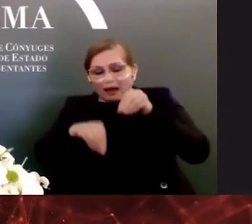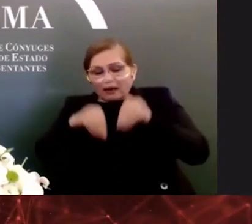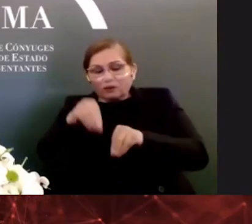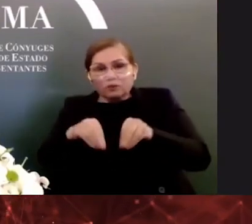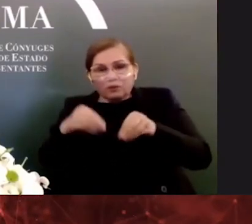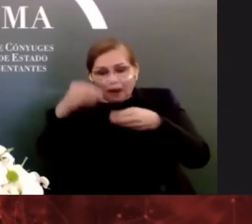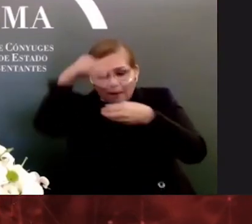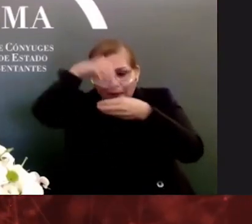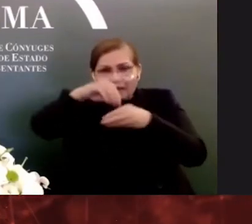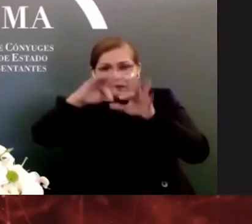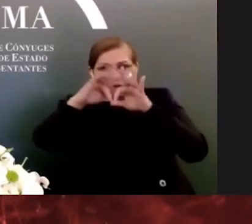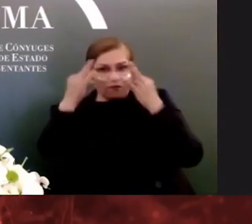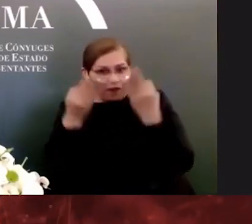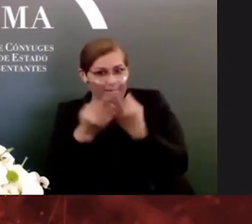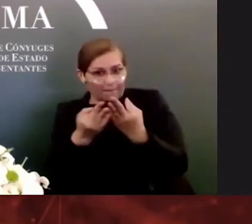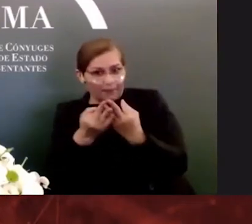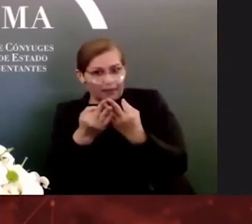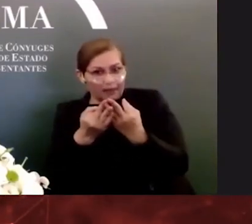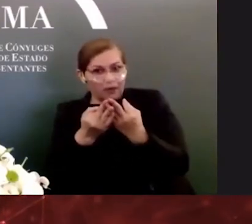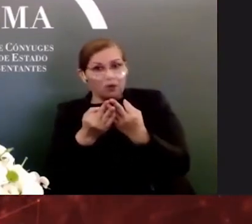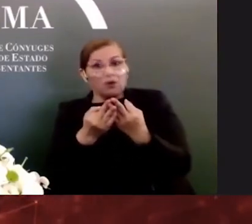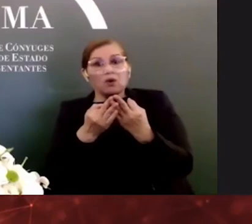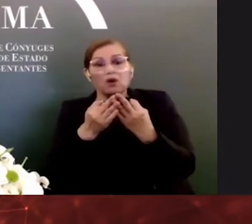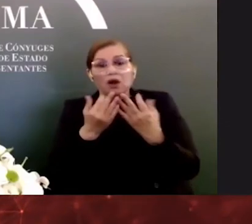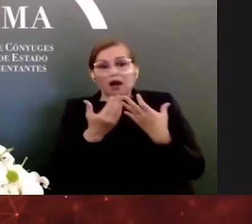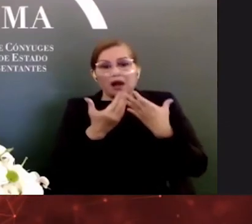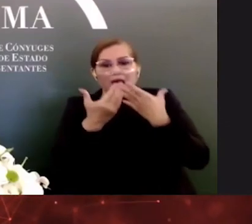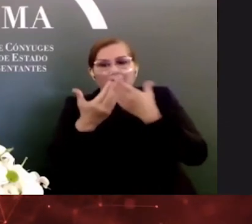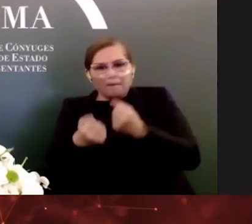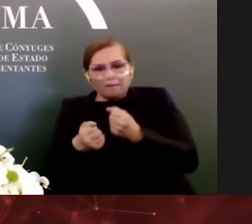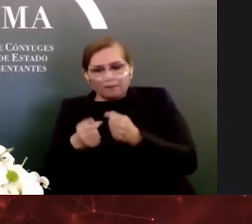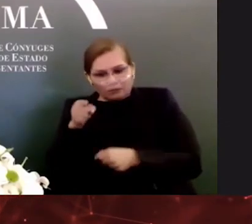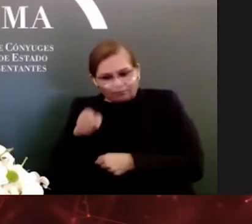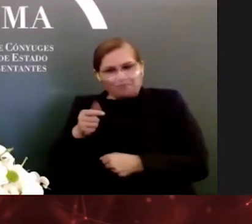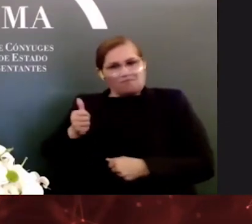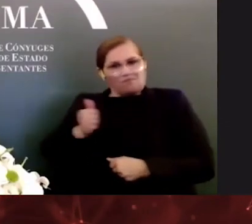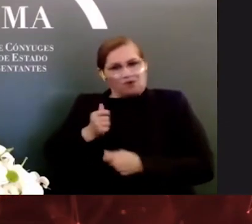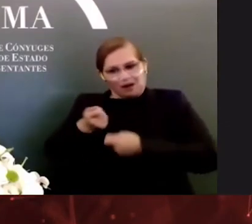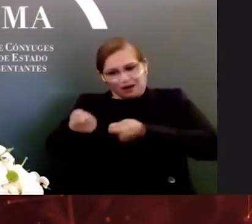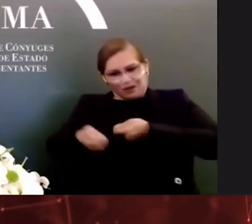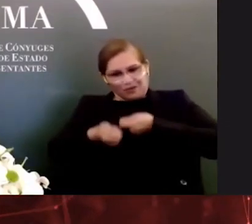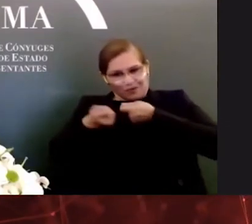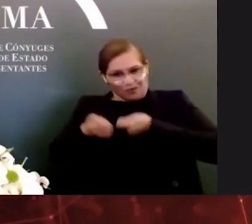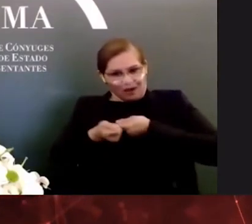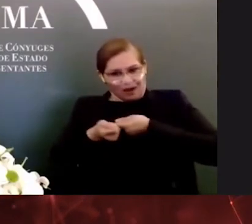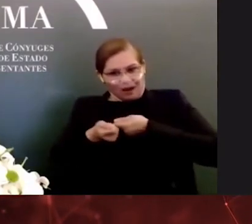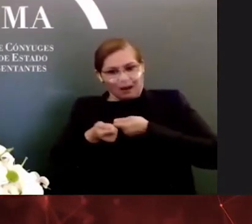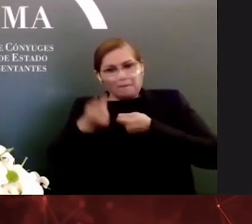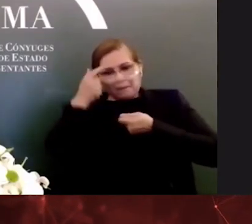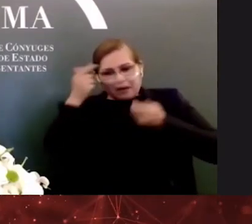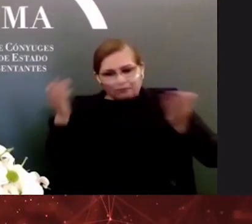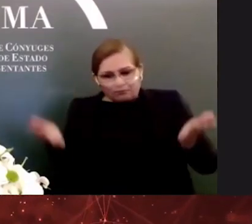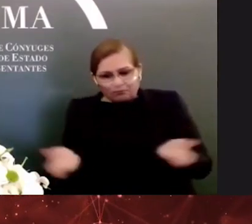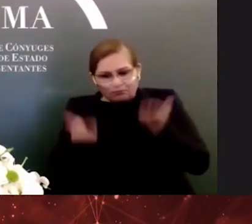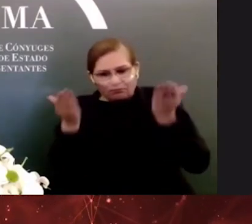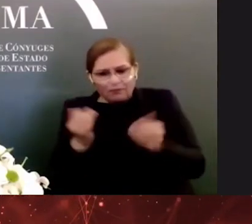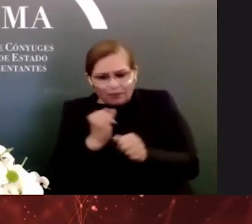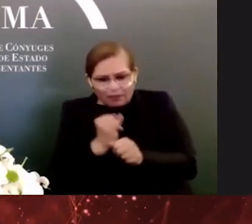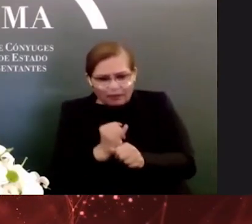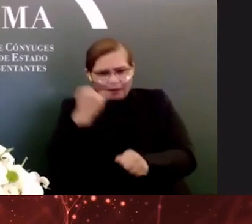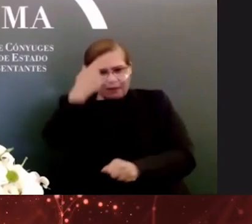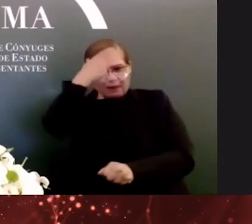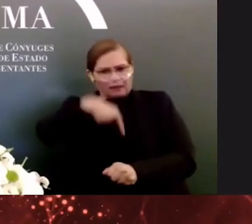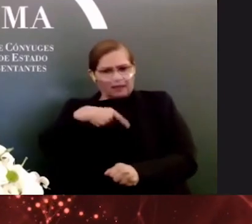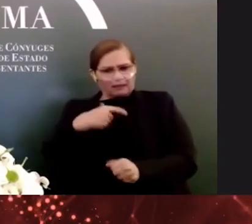Familiar, con un fuerte apoyo hacia las mujeres rurales. Para promover su autonomía